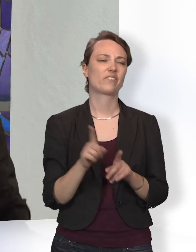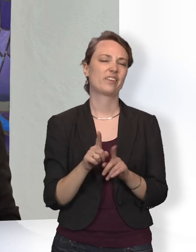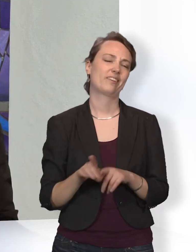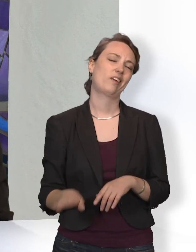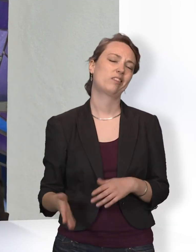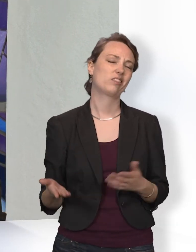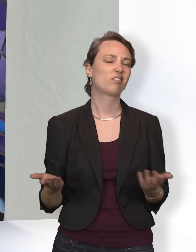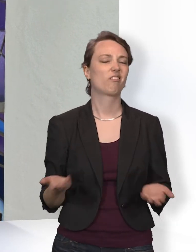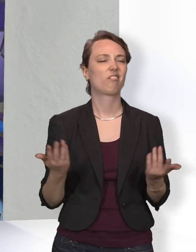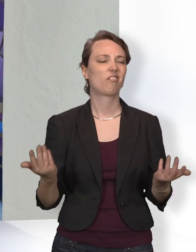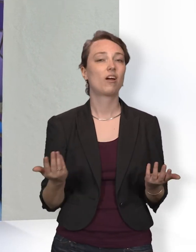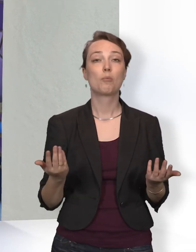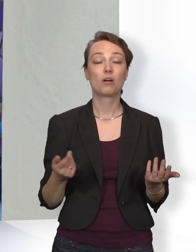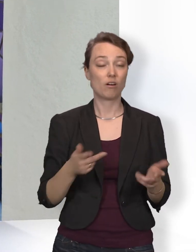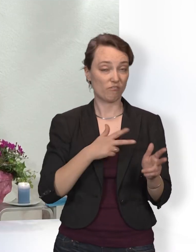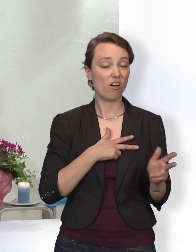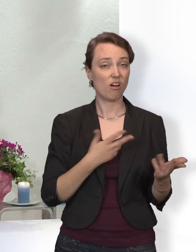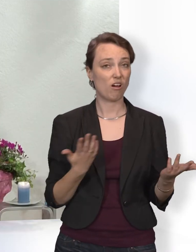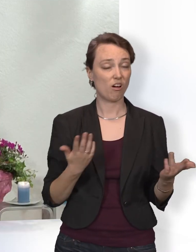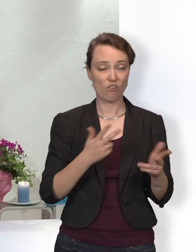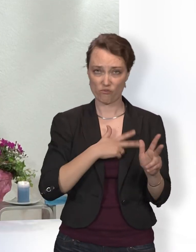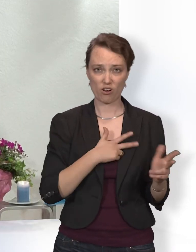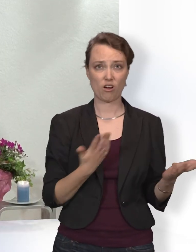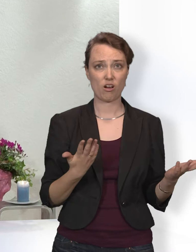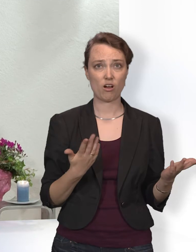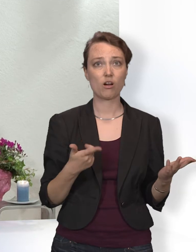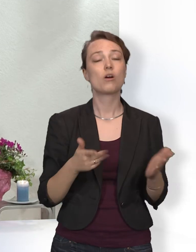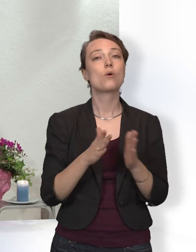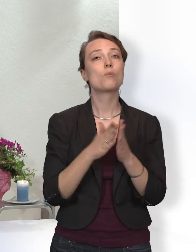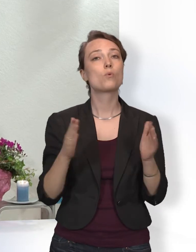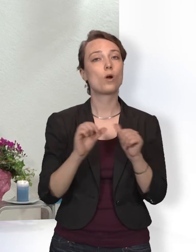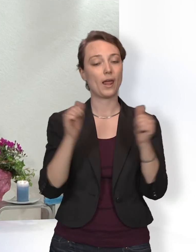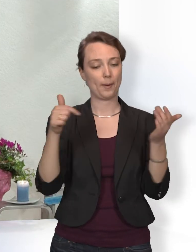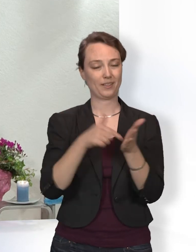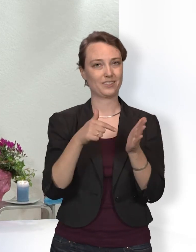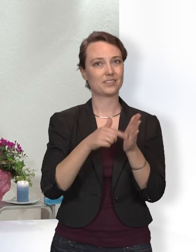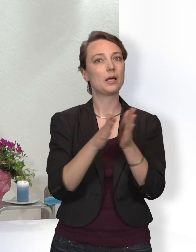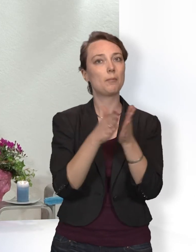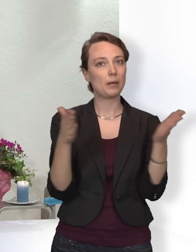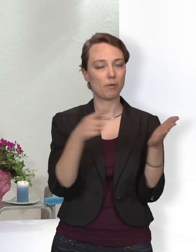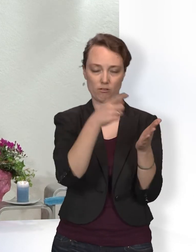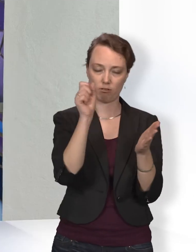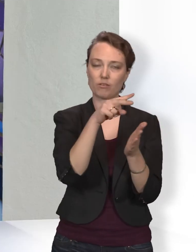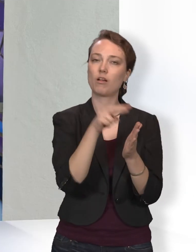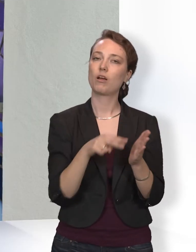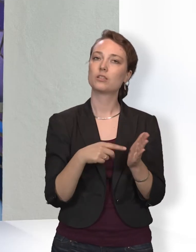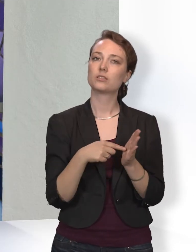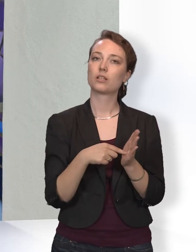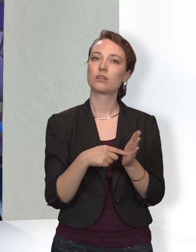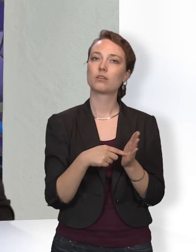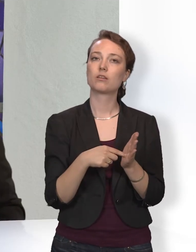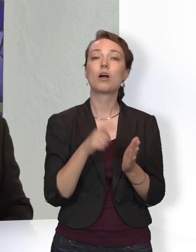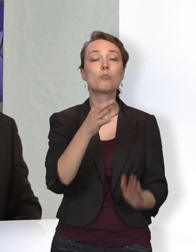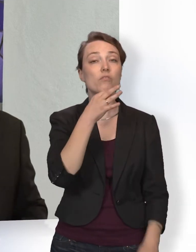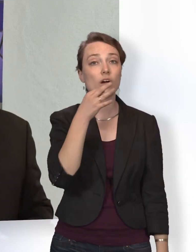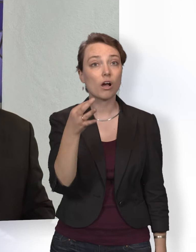die Tatsache. Und das lässt sich hier im Buch des Lebens in der Bibel nachlesen. Die Frage